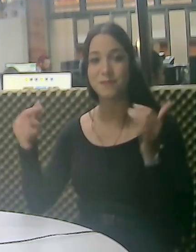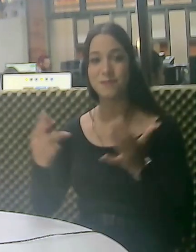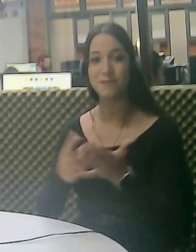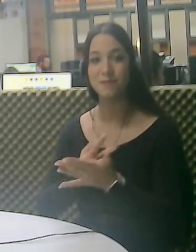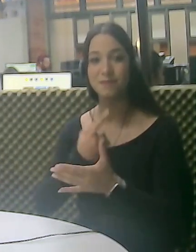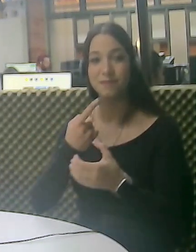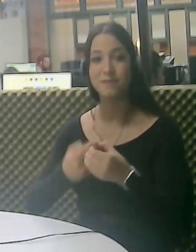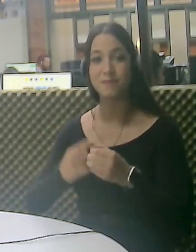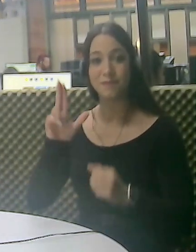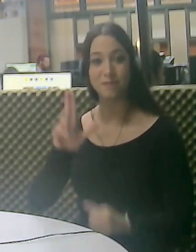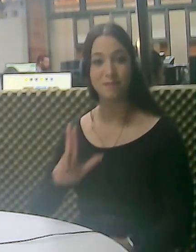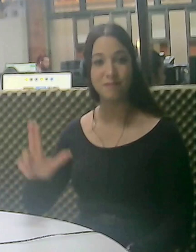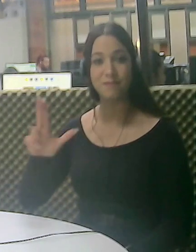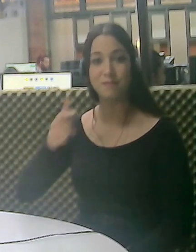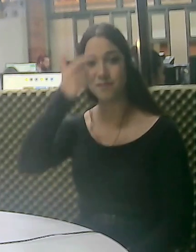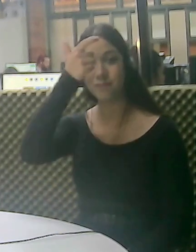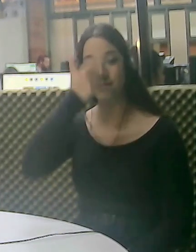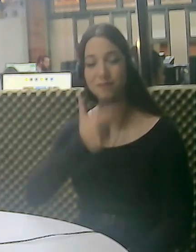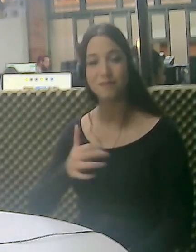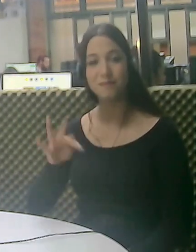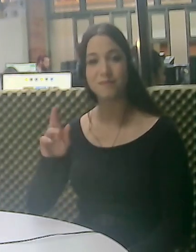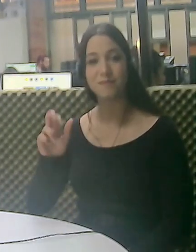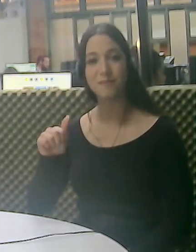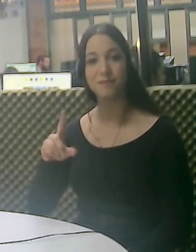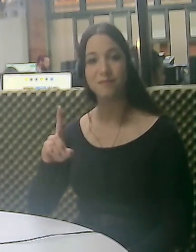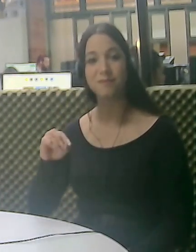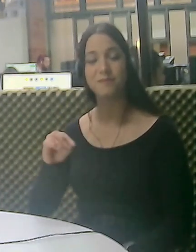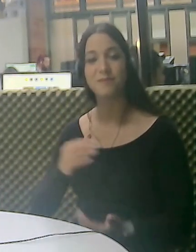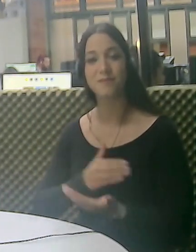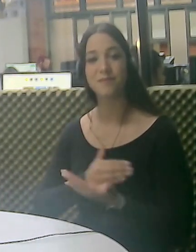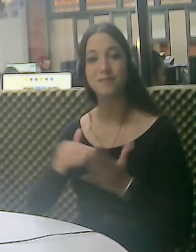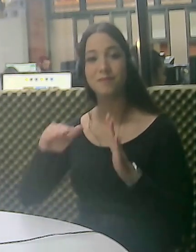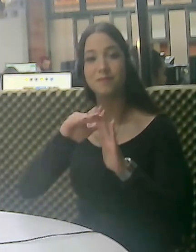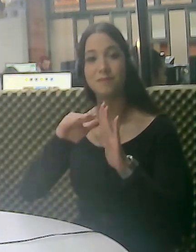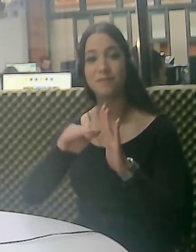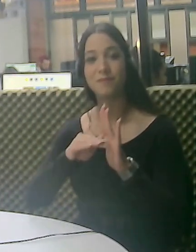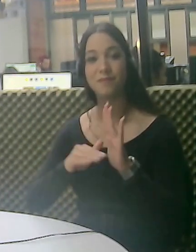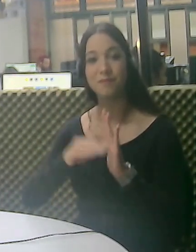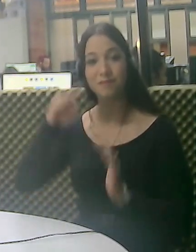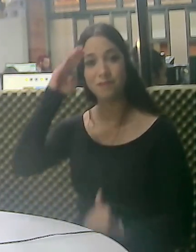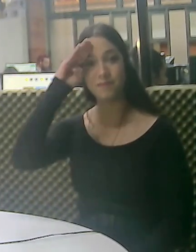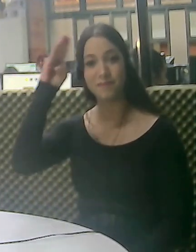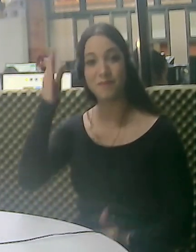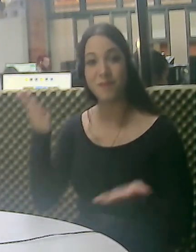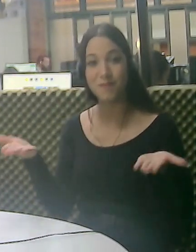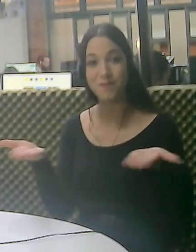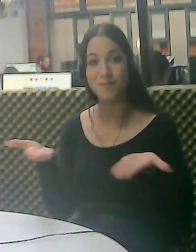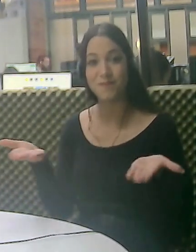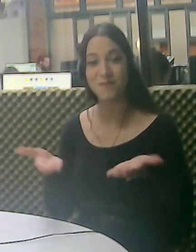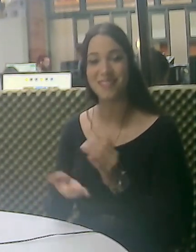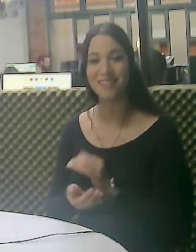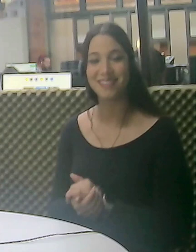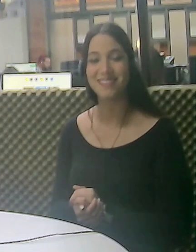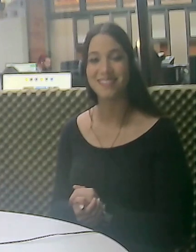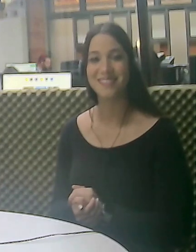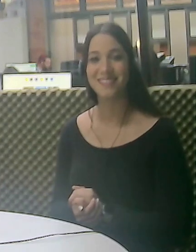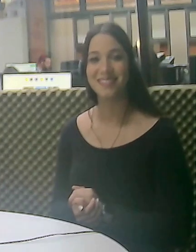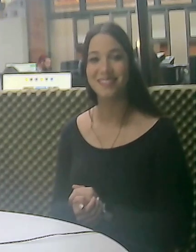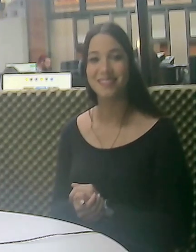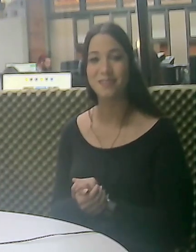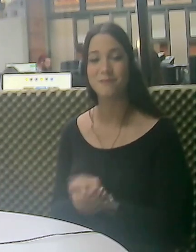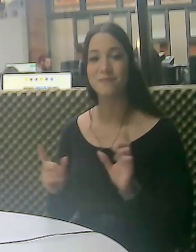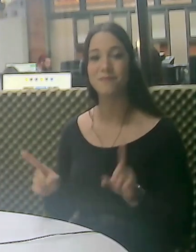de fato acontece em Uberlândia. Eu sou o Fernando Cássio. Começamos com os destaques da edição de hoje.